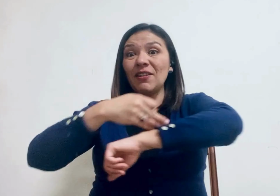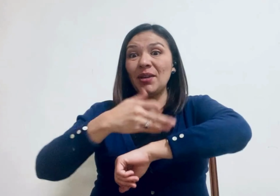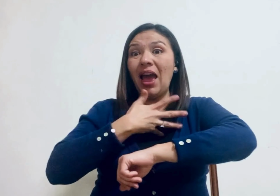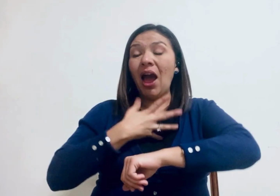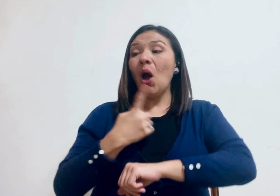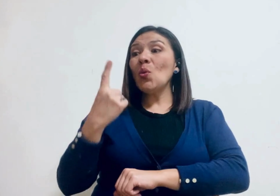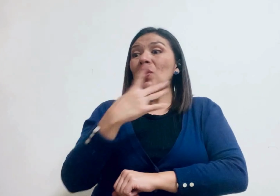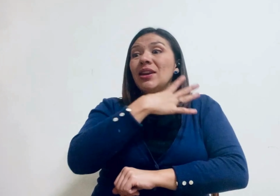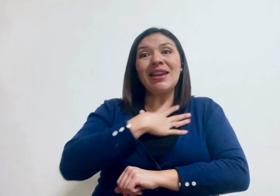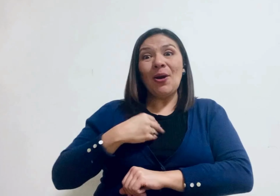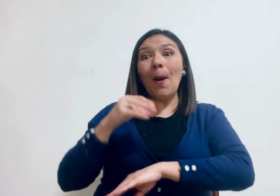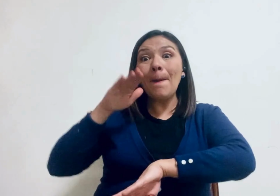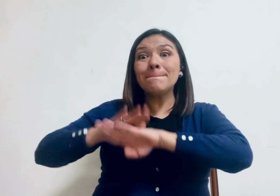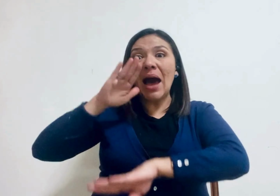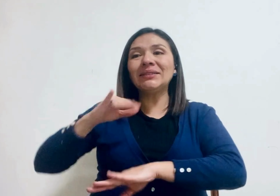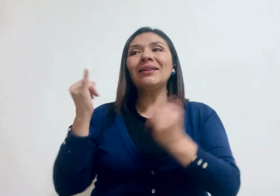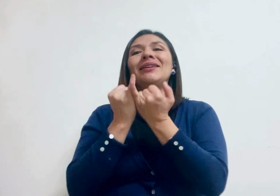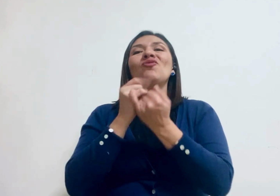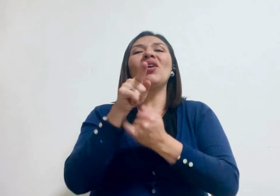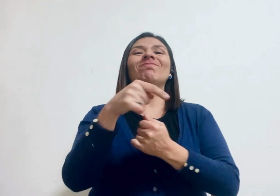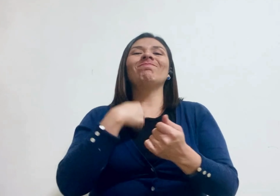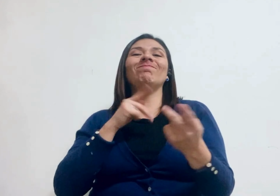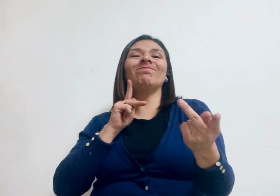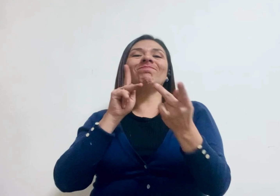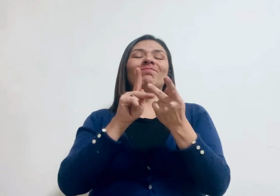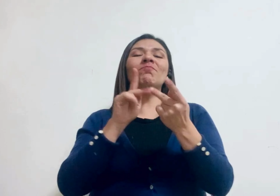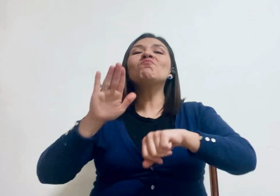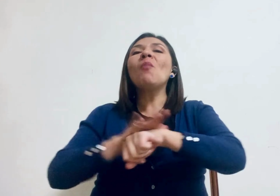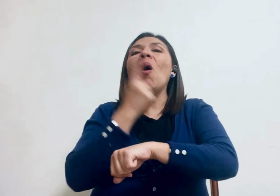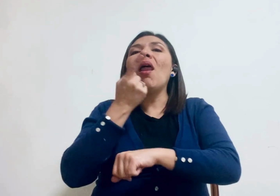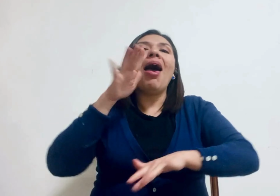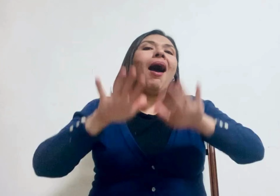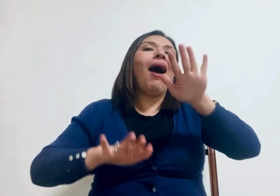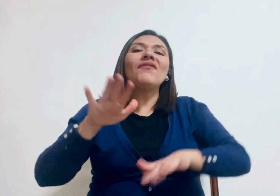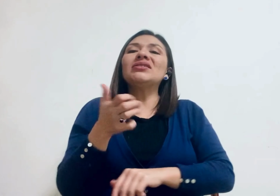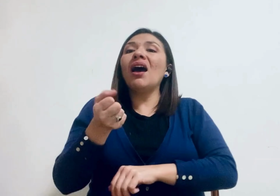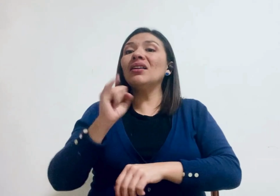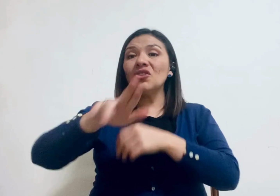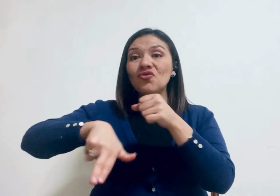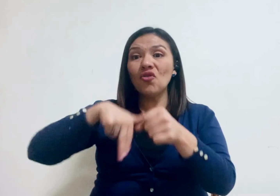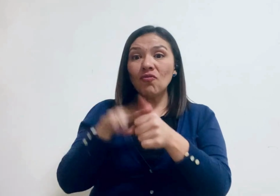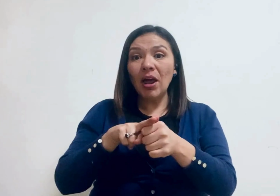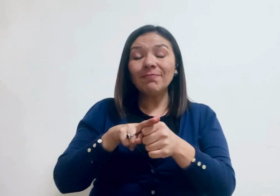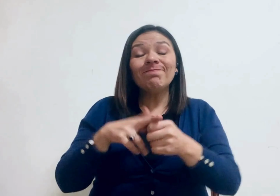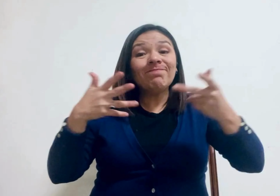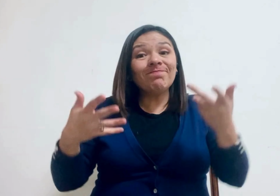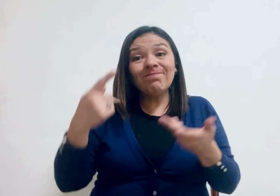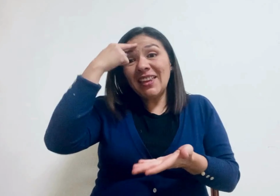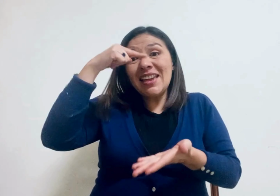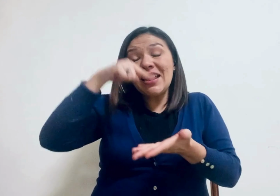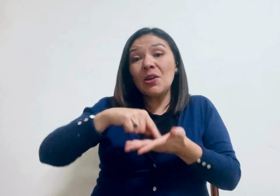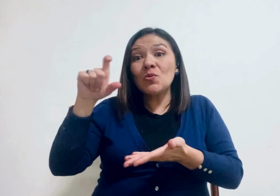familias que tenemos más de un hijo nos identificamos con tu situación, por una o por otra circunstancia, pero creo que de alguna manera